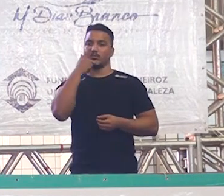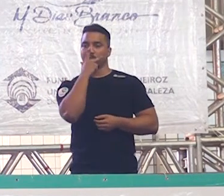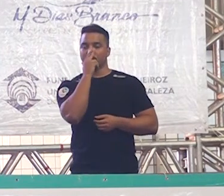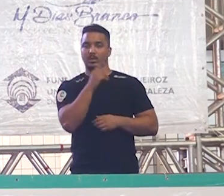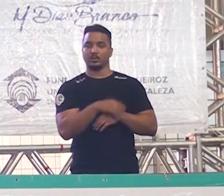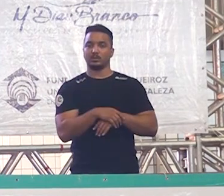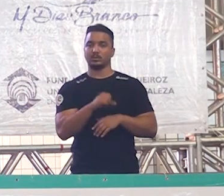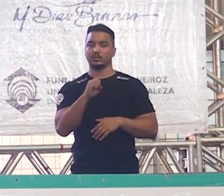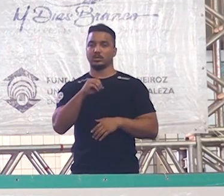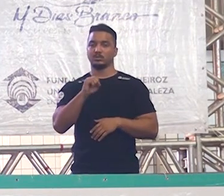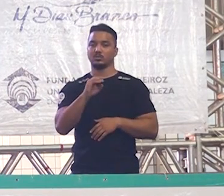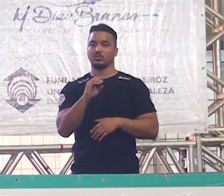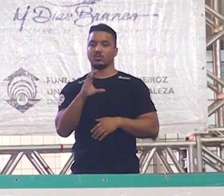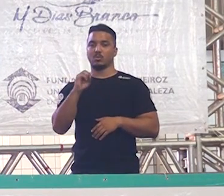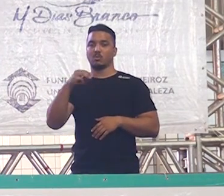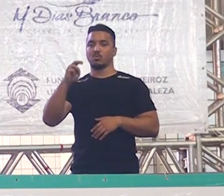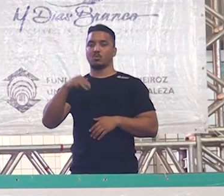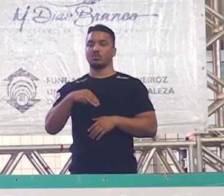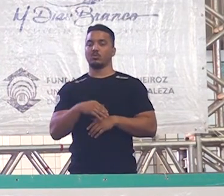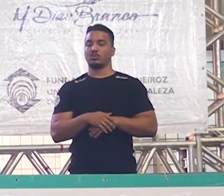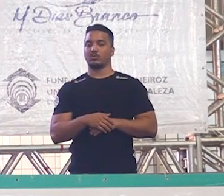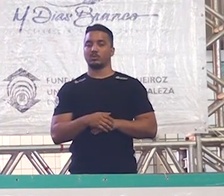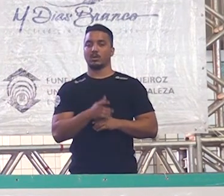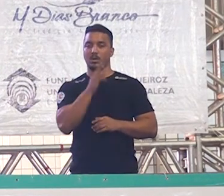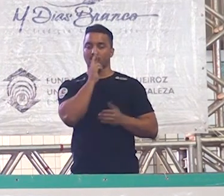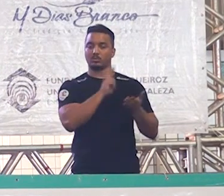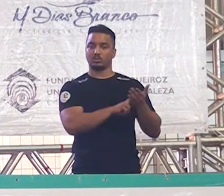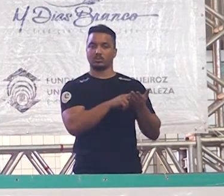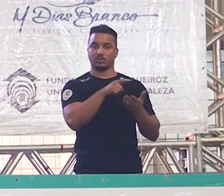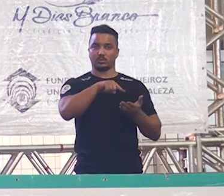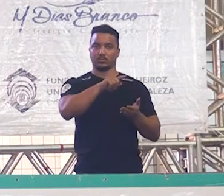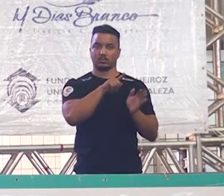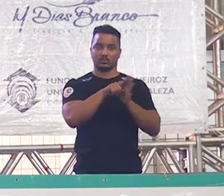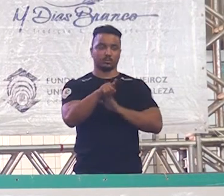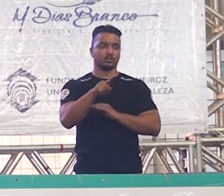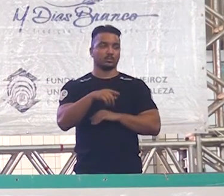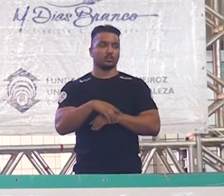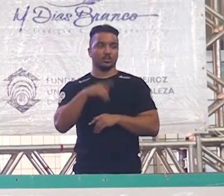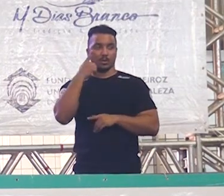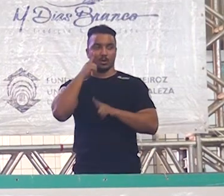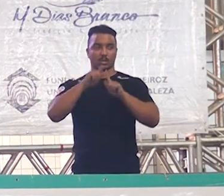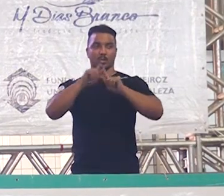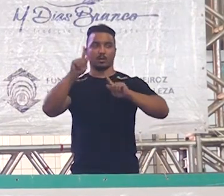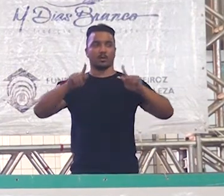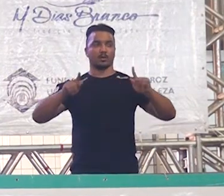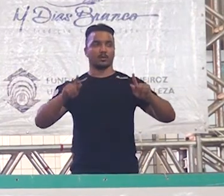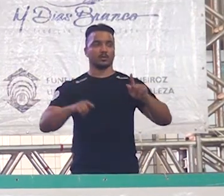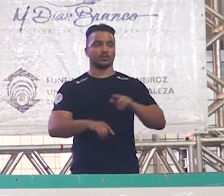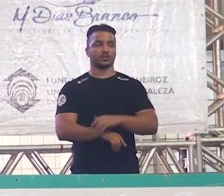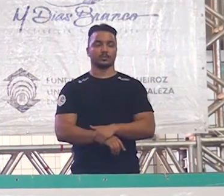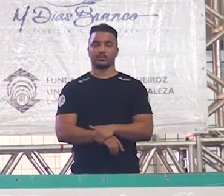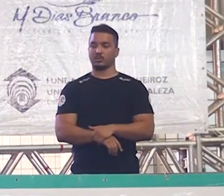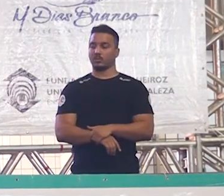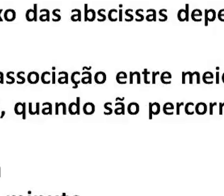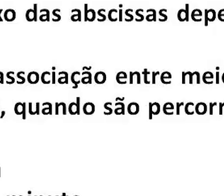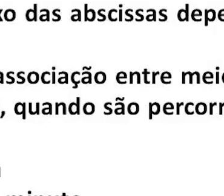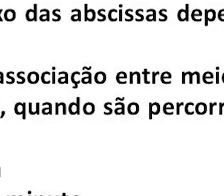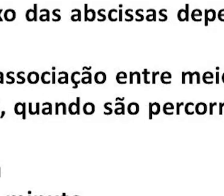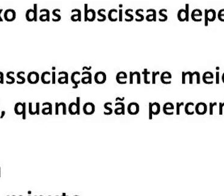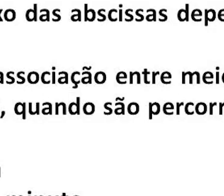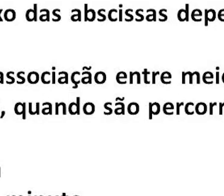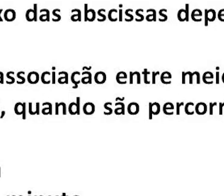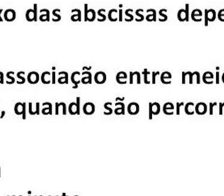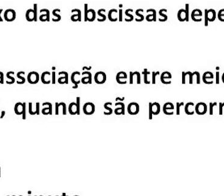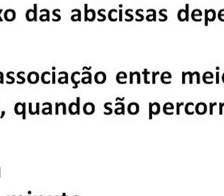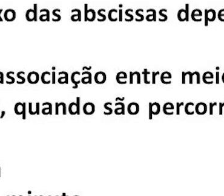comum para poder responder a questão. Ele me dá aqui um gráfico da velocidade em função do